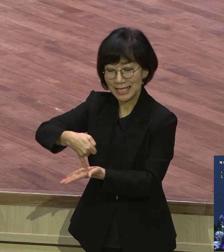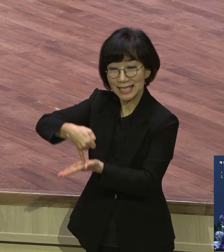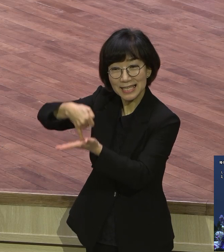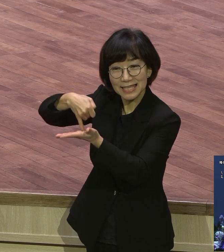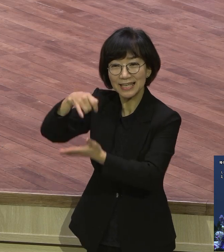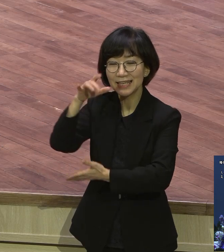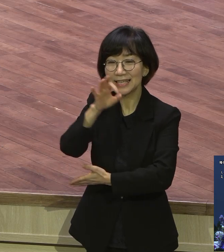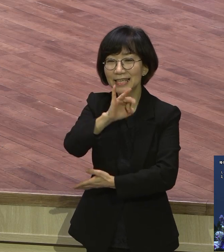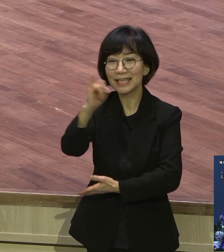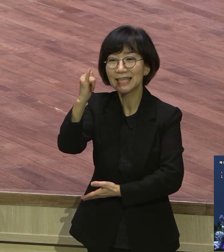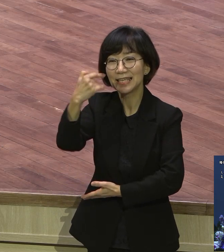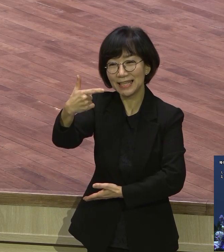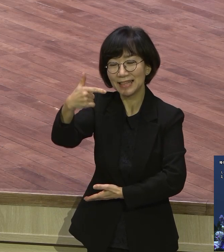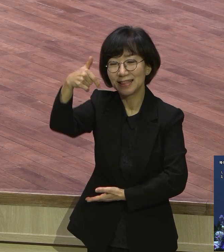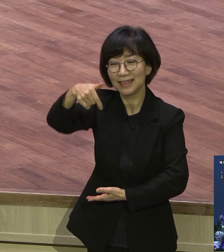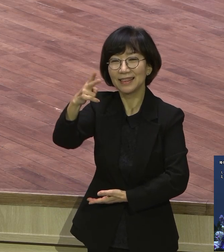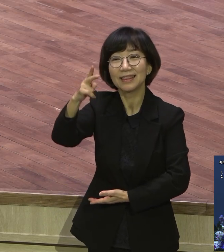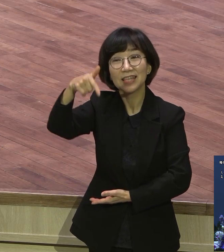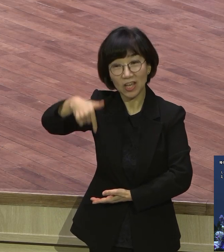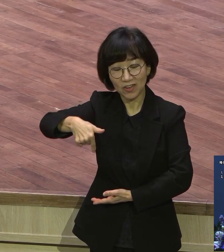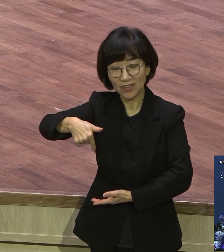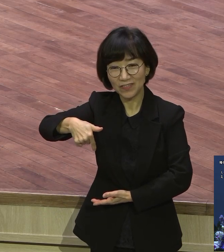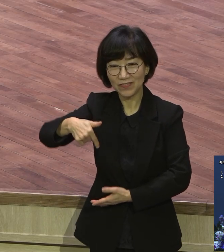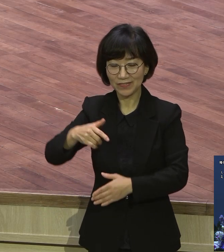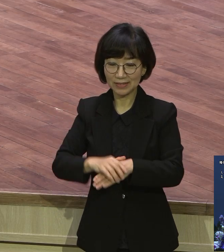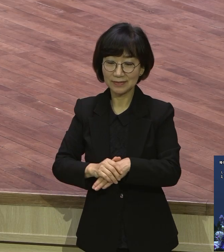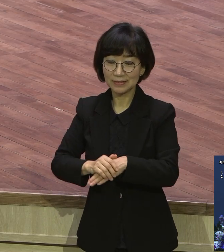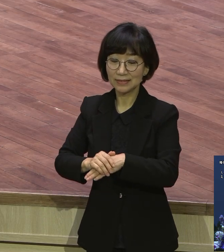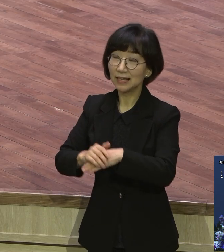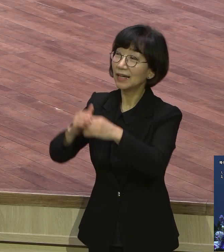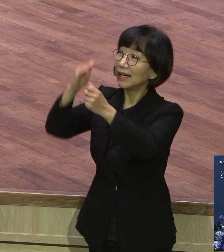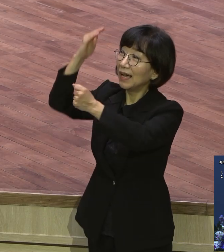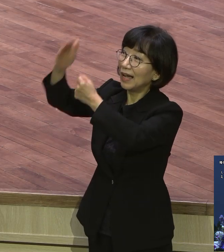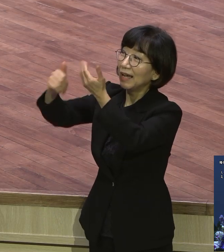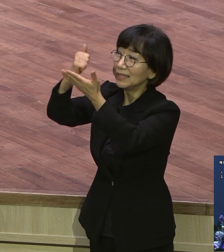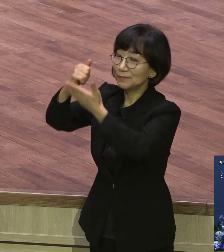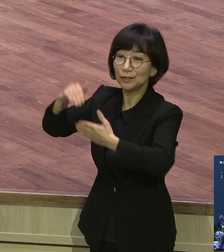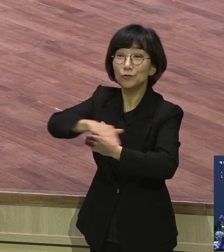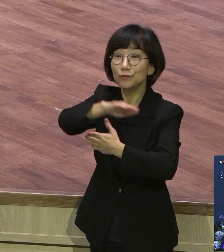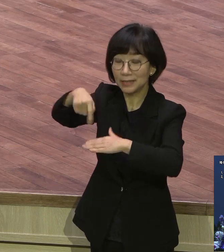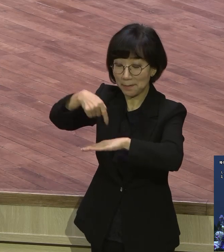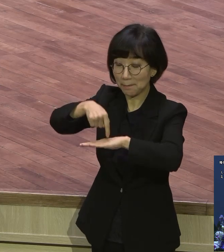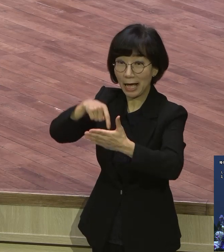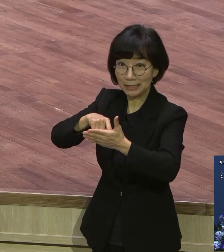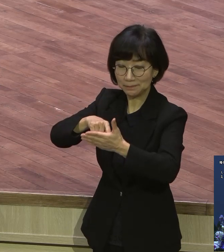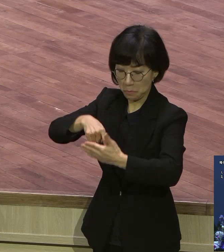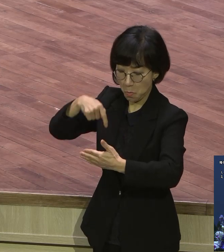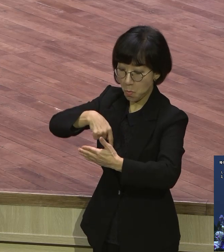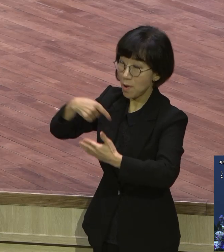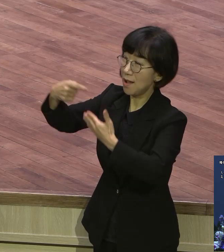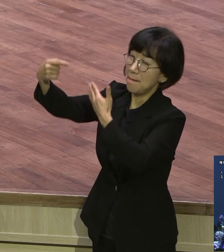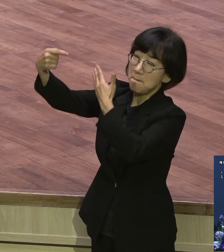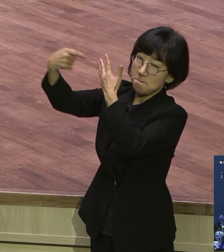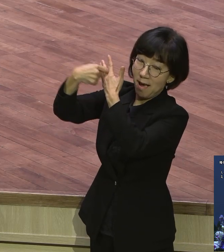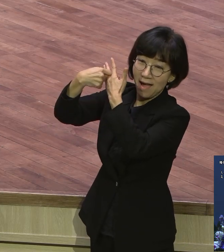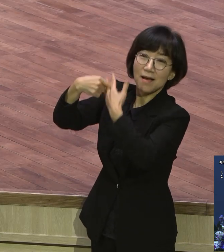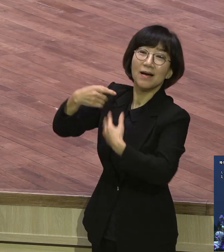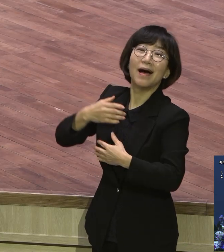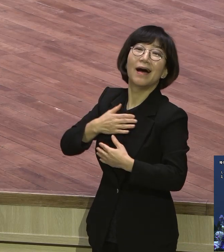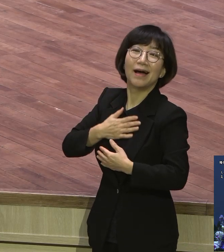인격의 중심 하나님은 마음 곧 우리 중심을 보시는 분이시다 그래요 중심을 봐야 중심을